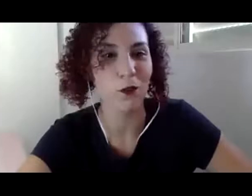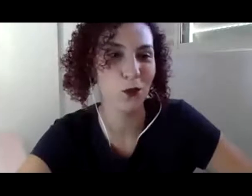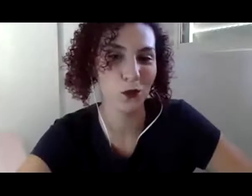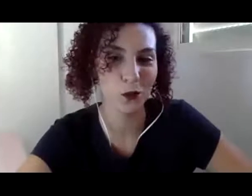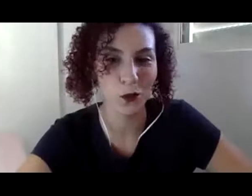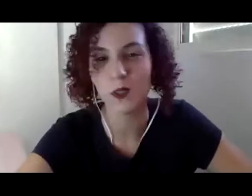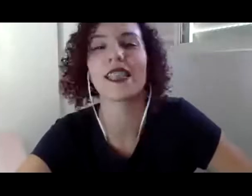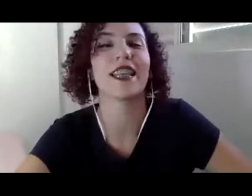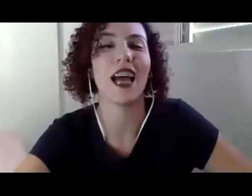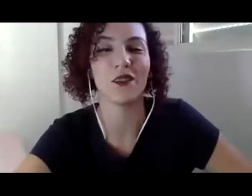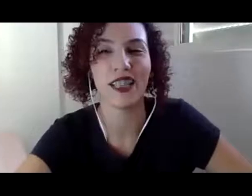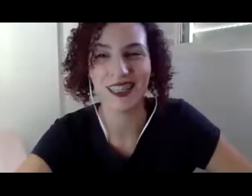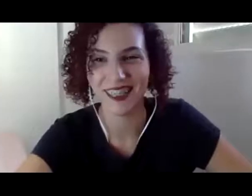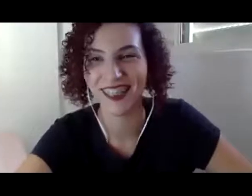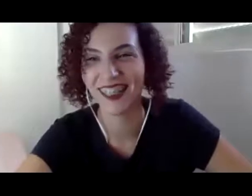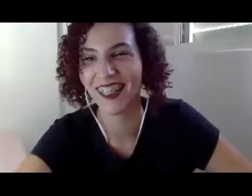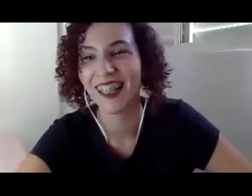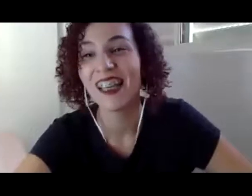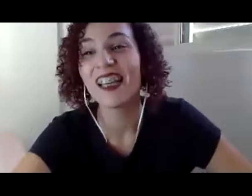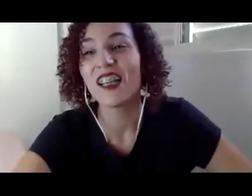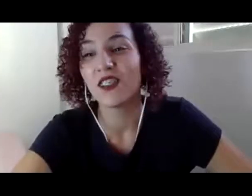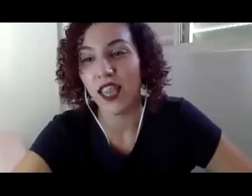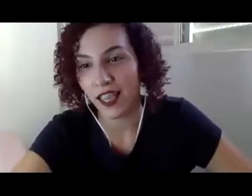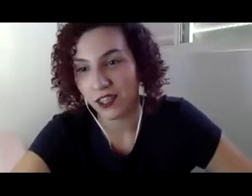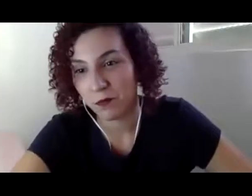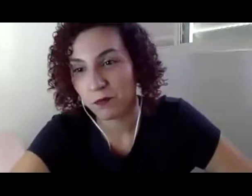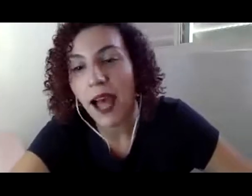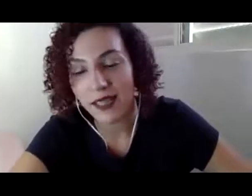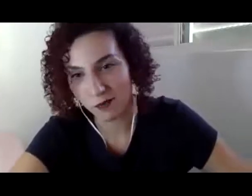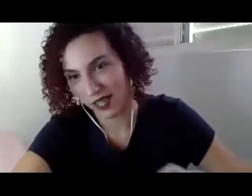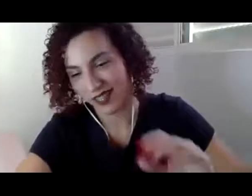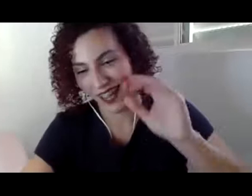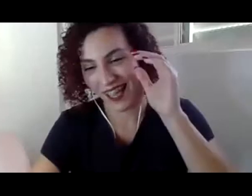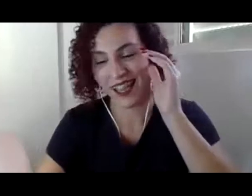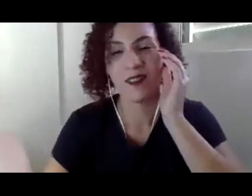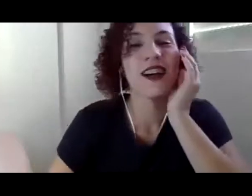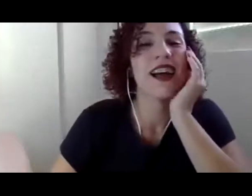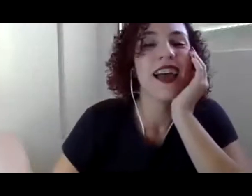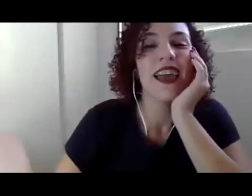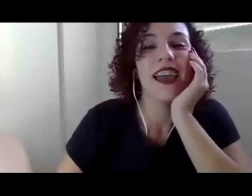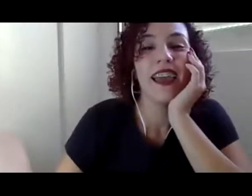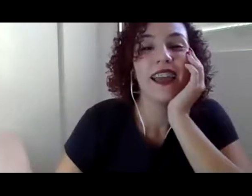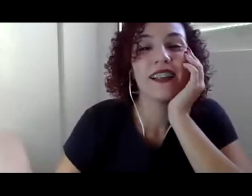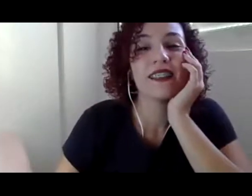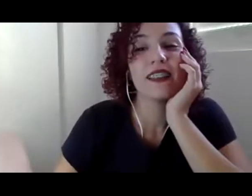É falso. Todos acertaram essa. Gente, pasmem, né?